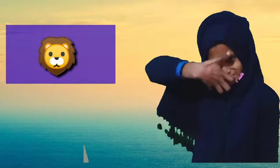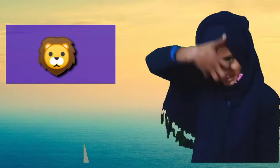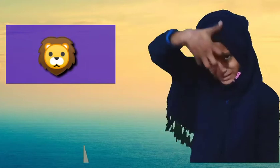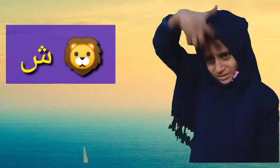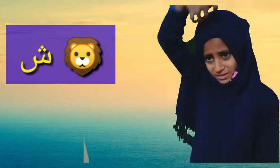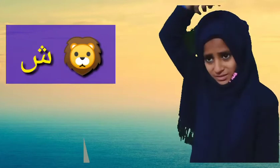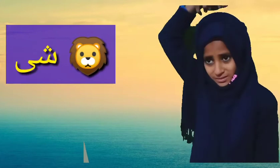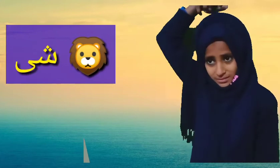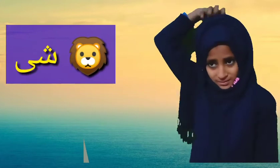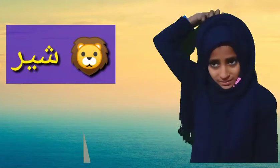शेर,